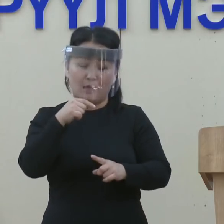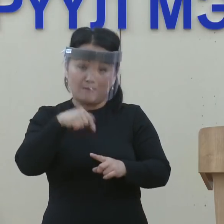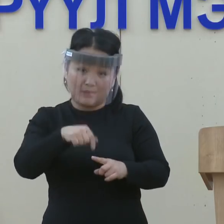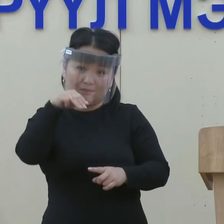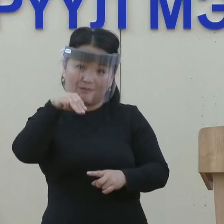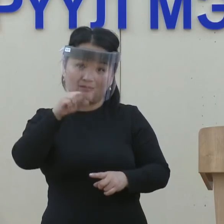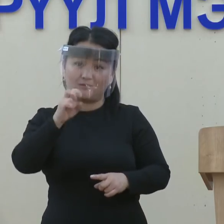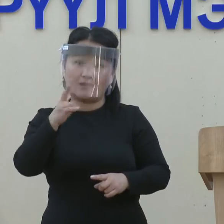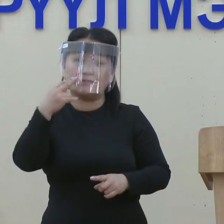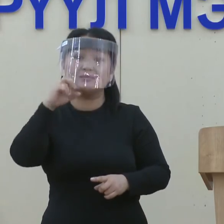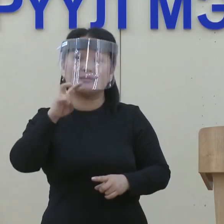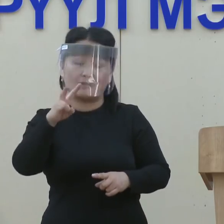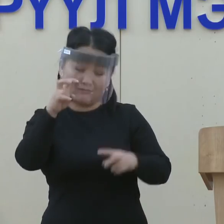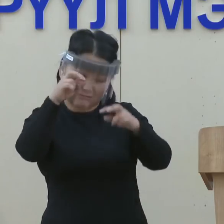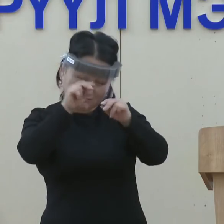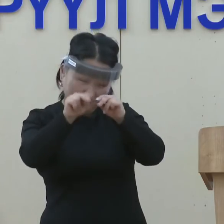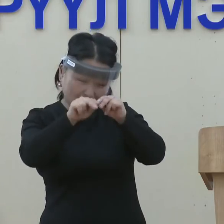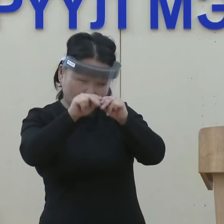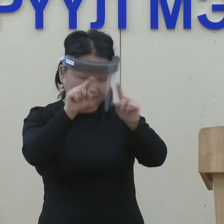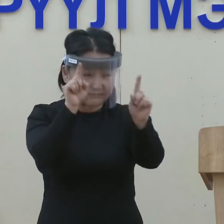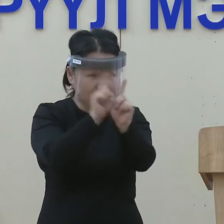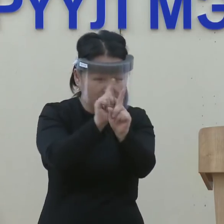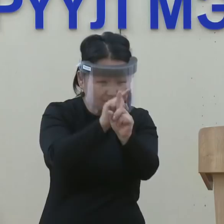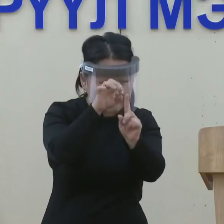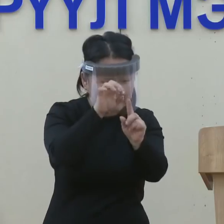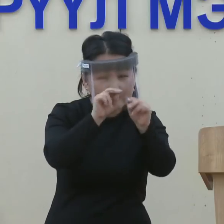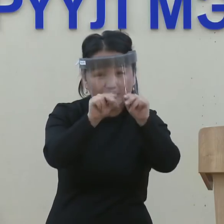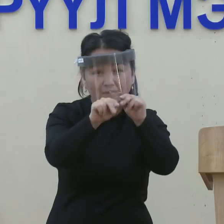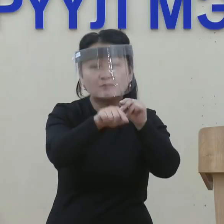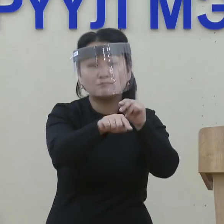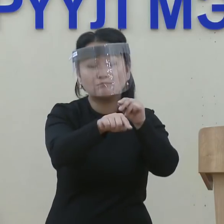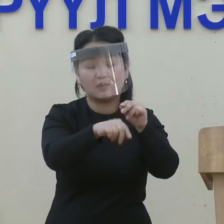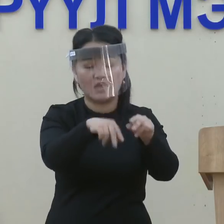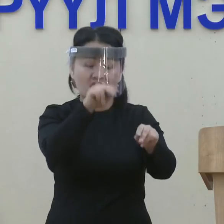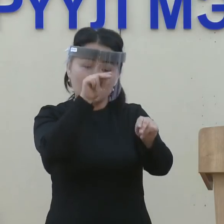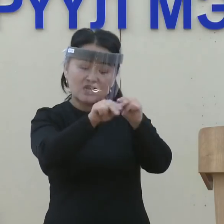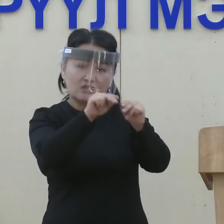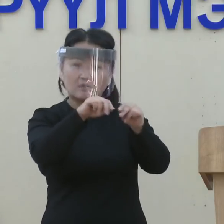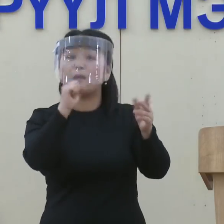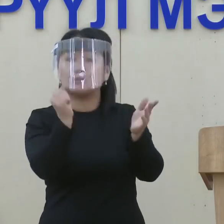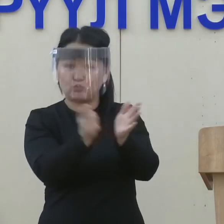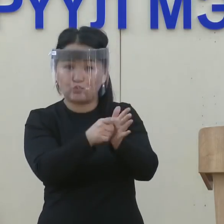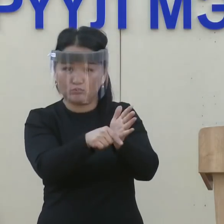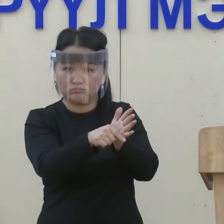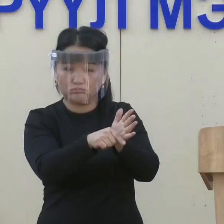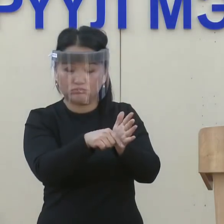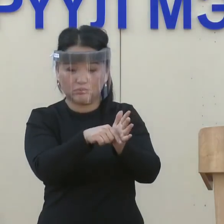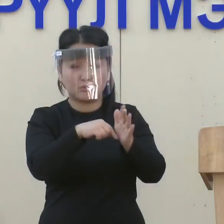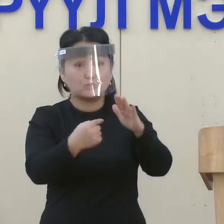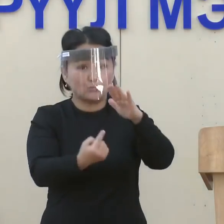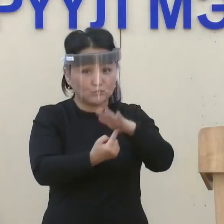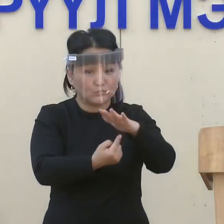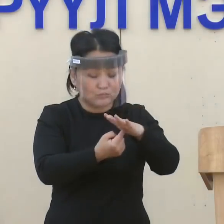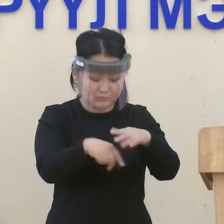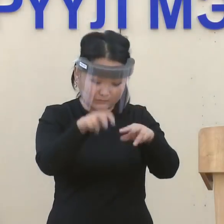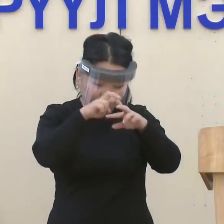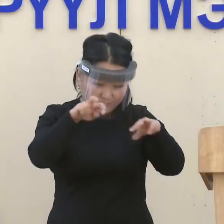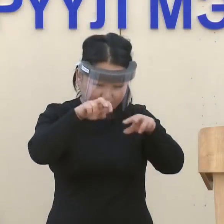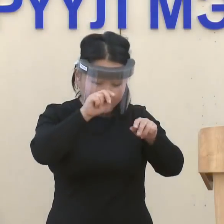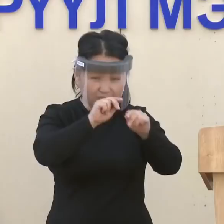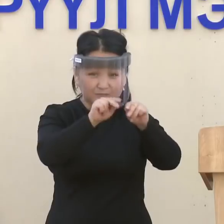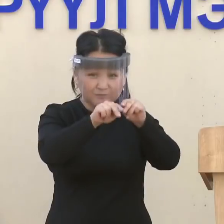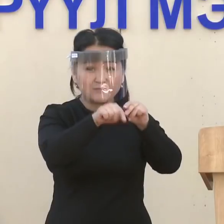тандан хянна гэдэг байгаа шүү дээ. Нөгөө Sentinel Surveillance ерөөсөл хяналт бол их чухал. Бид нар энэ тандалтын хяналт гэдгийг